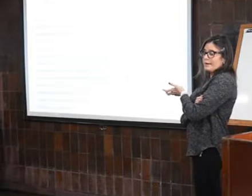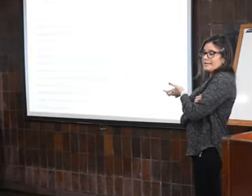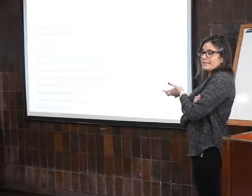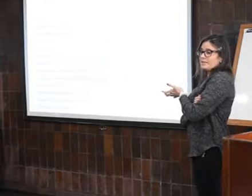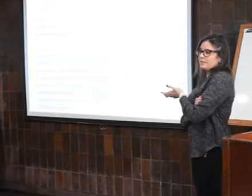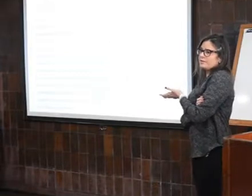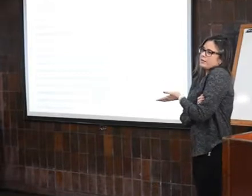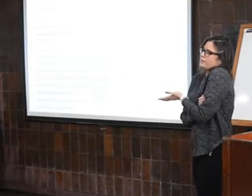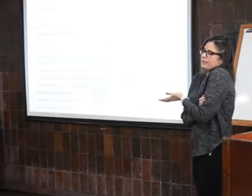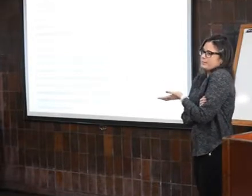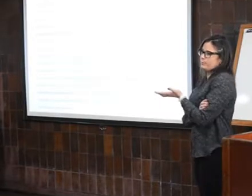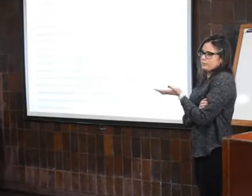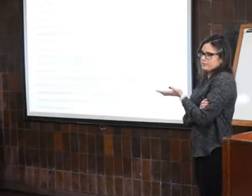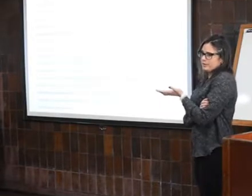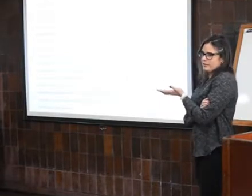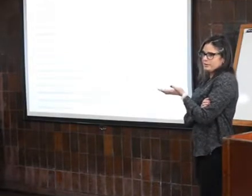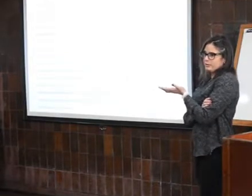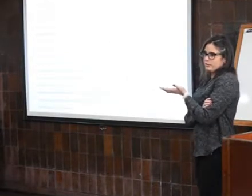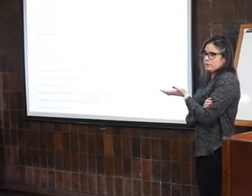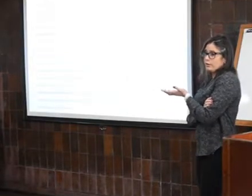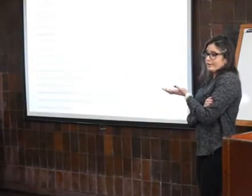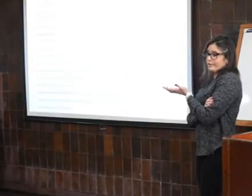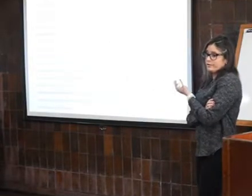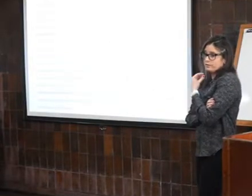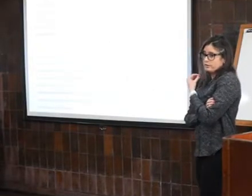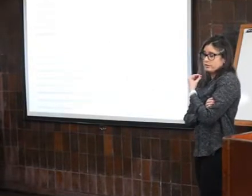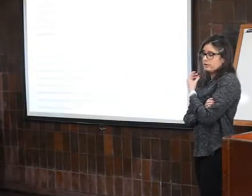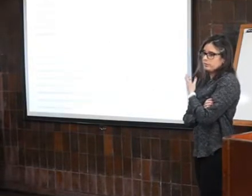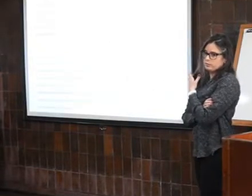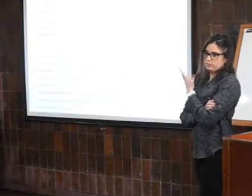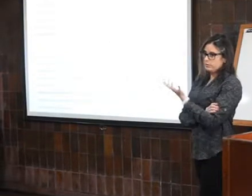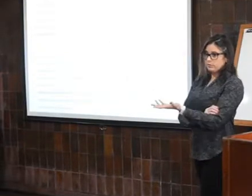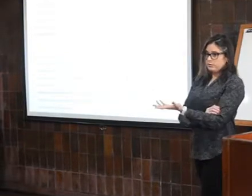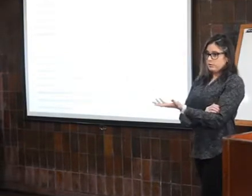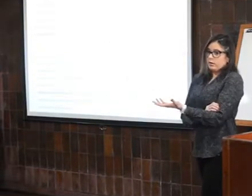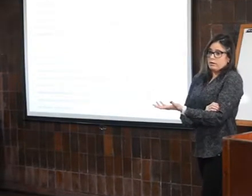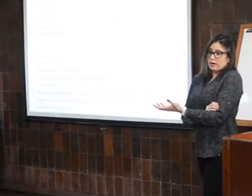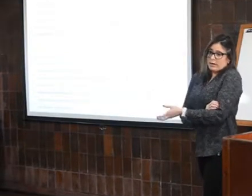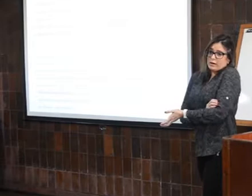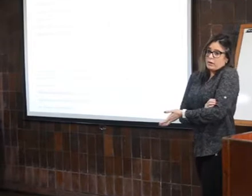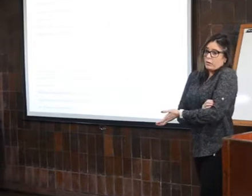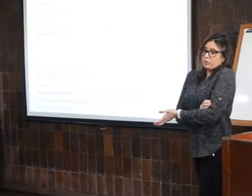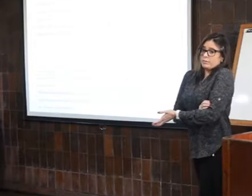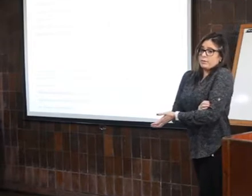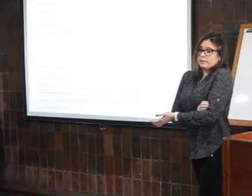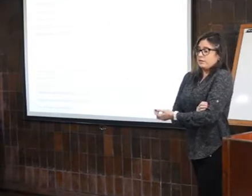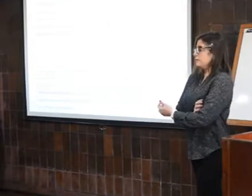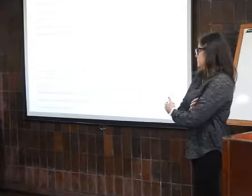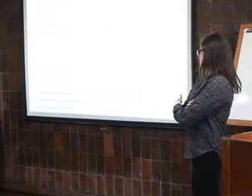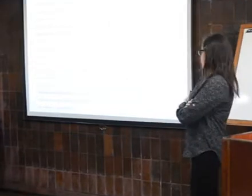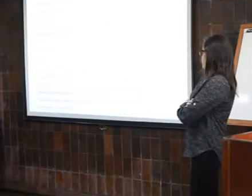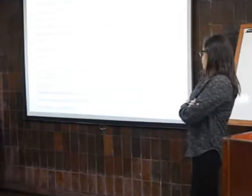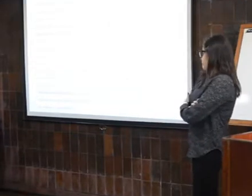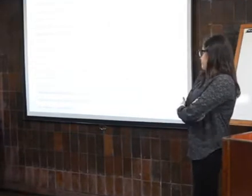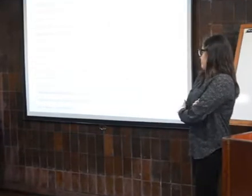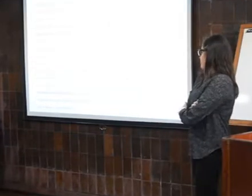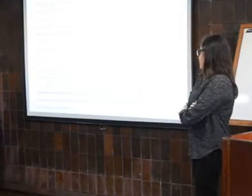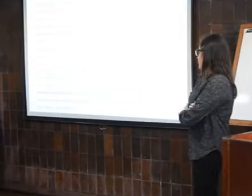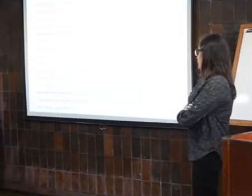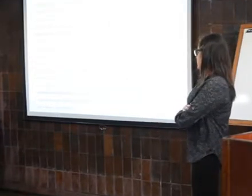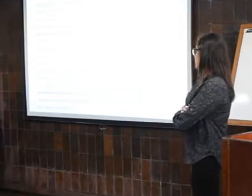parejita no quiere decir que no para que los rojos simplemente